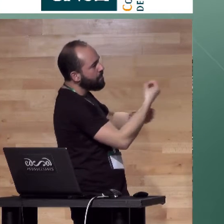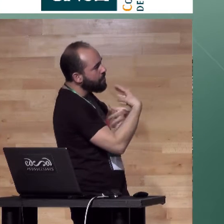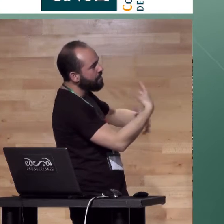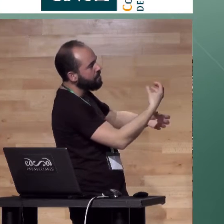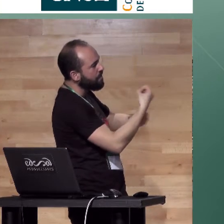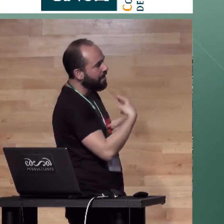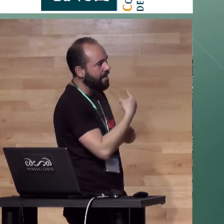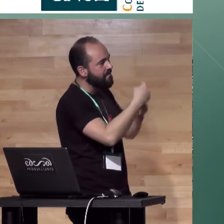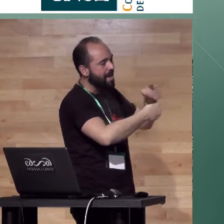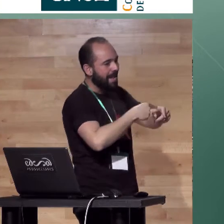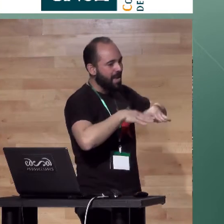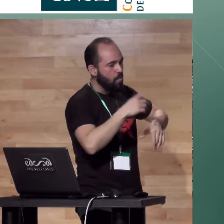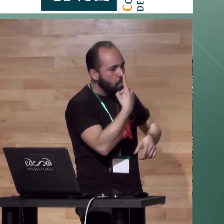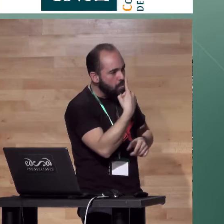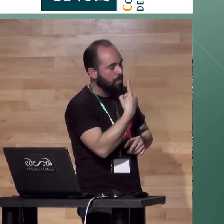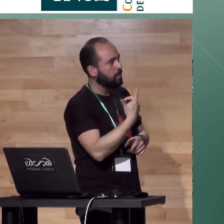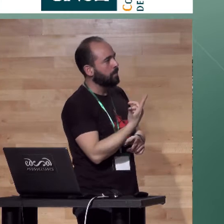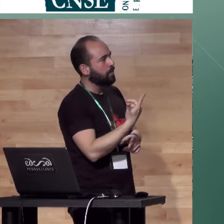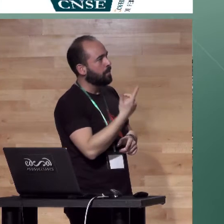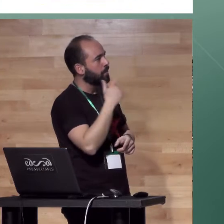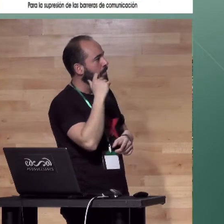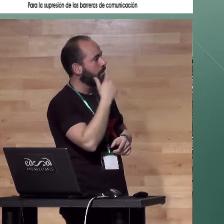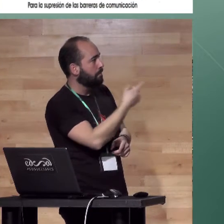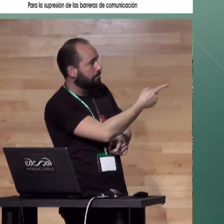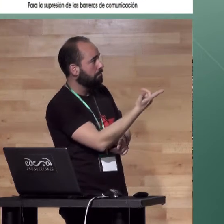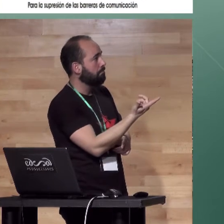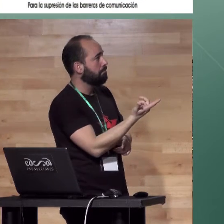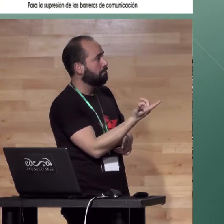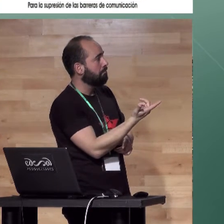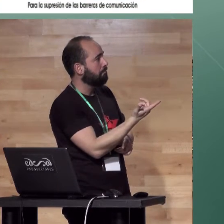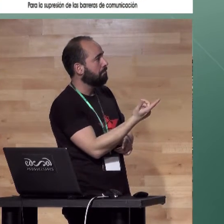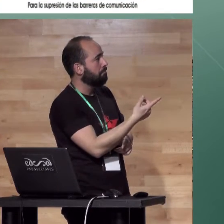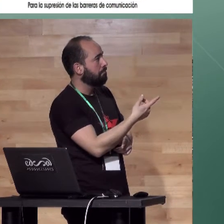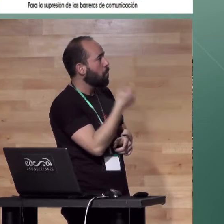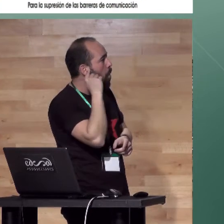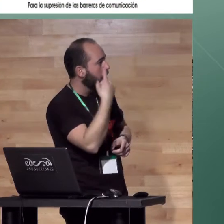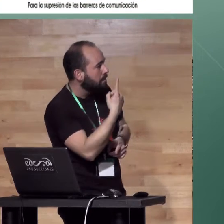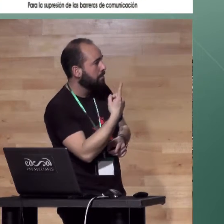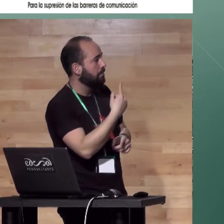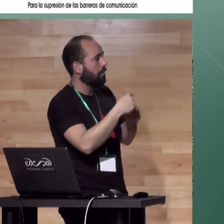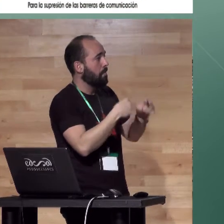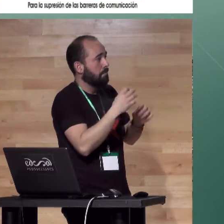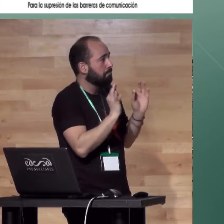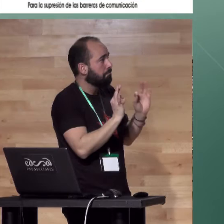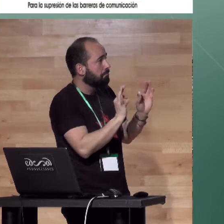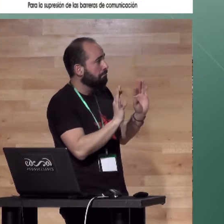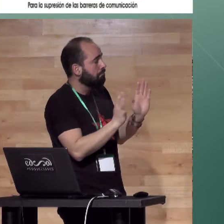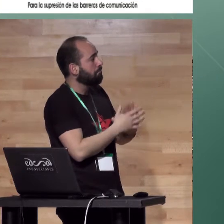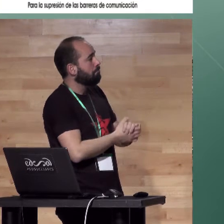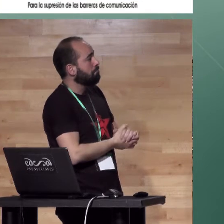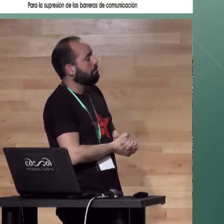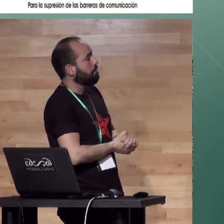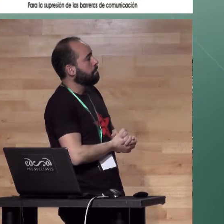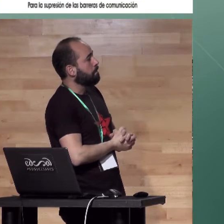de la historia. Todos estos detalles te van dando información y tú te vas haciendo la idea. Hay una mujer,